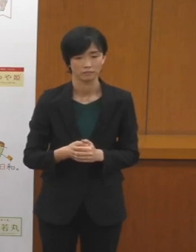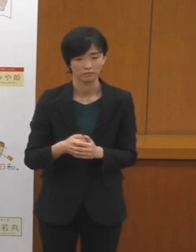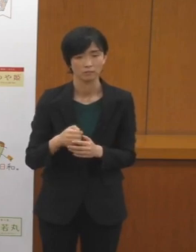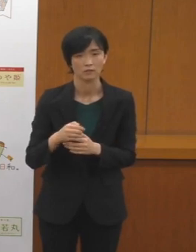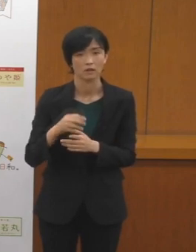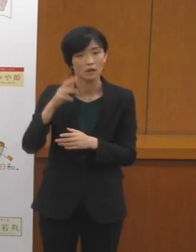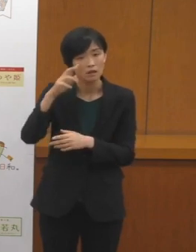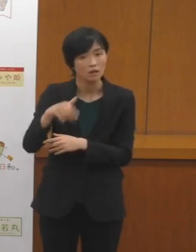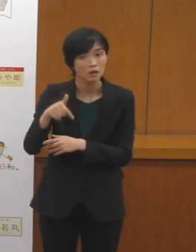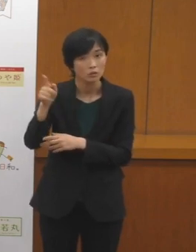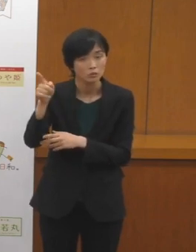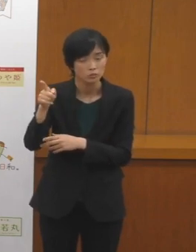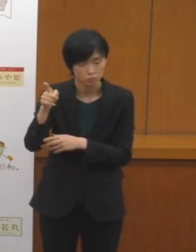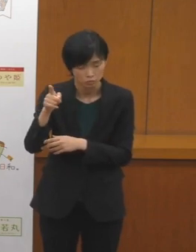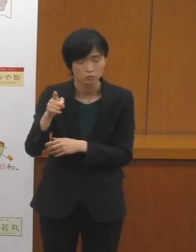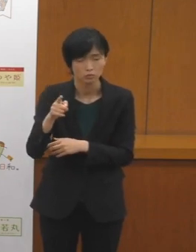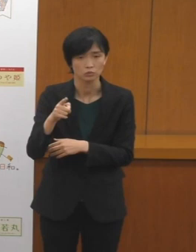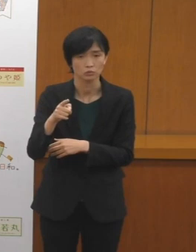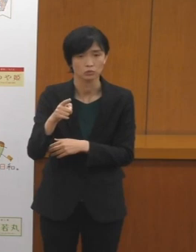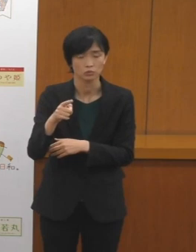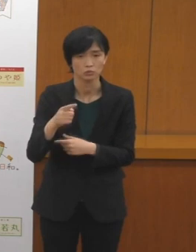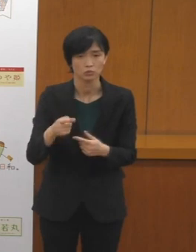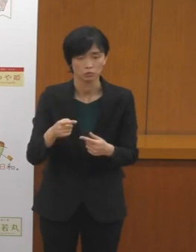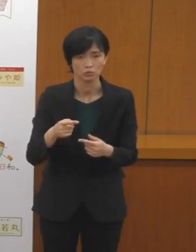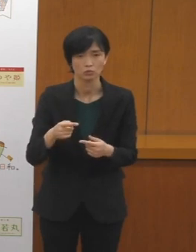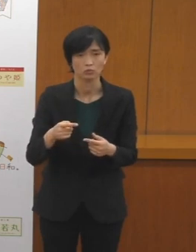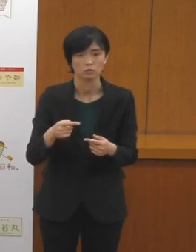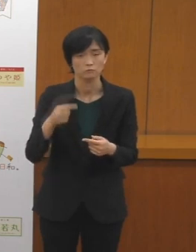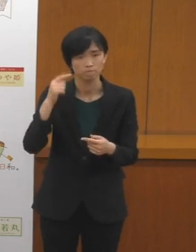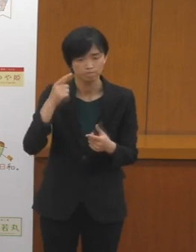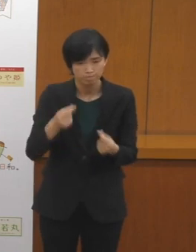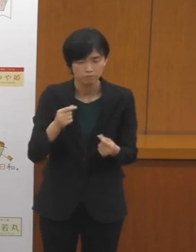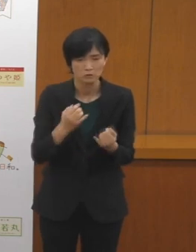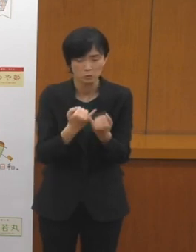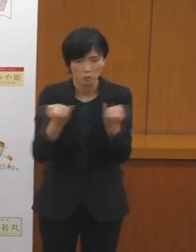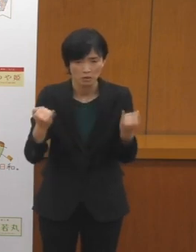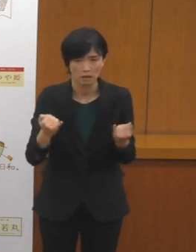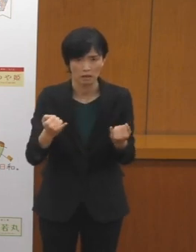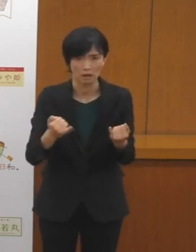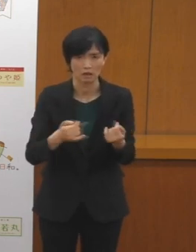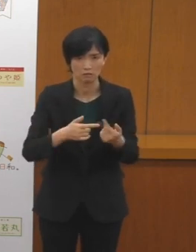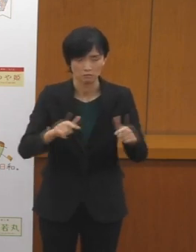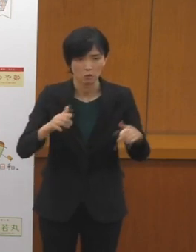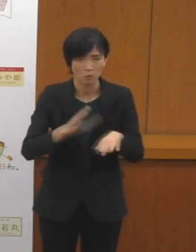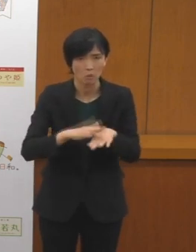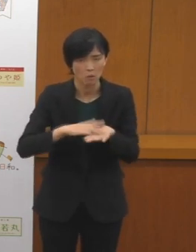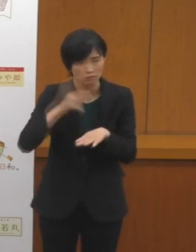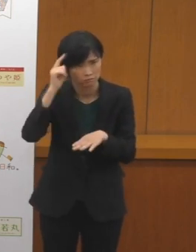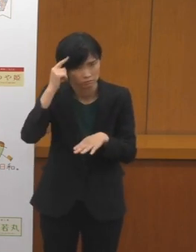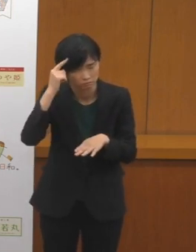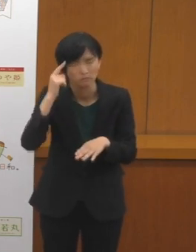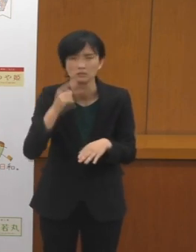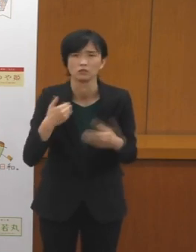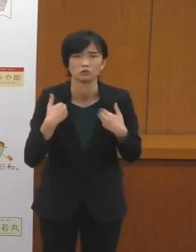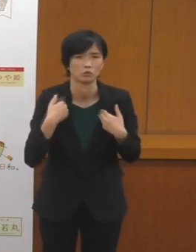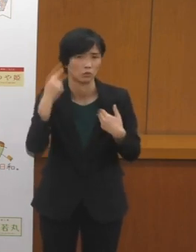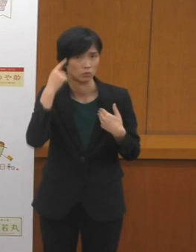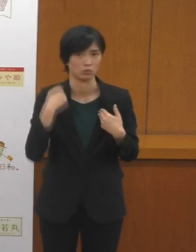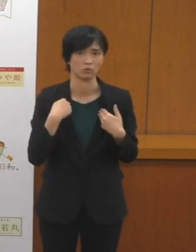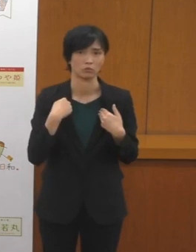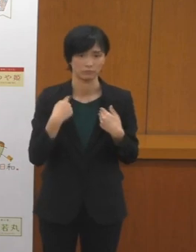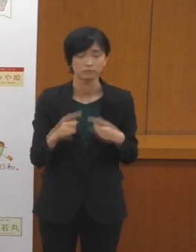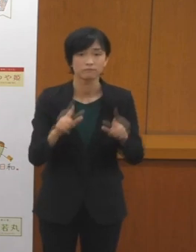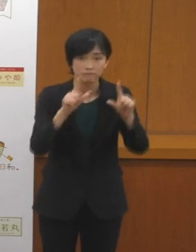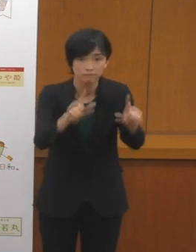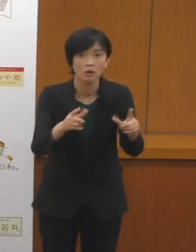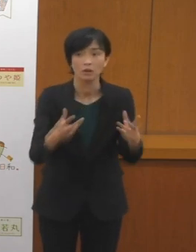政府でしっかりと取り組んでいただくのが大事ではないかなと私はの思っていますはい